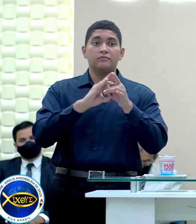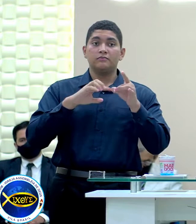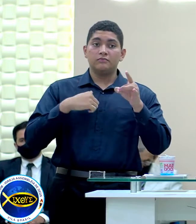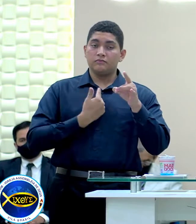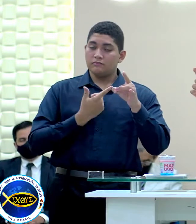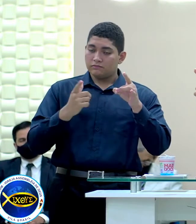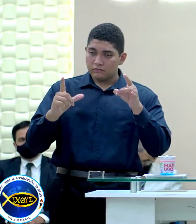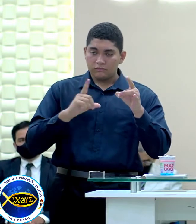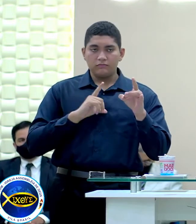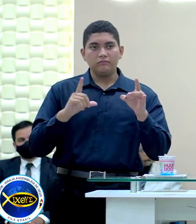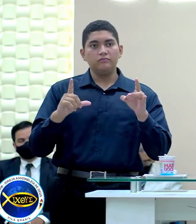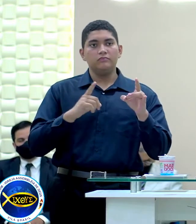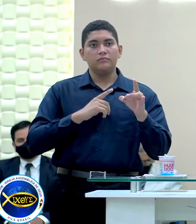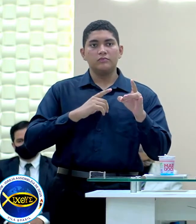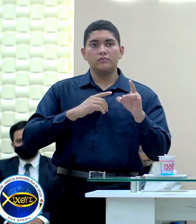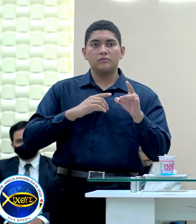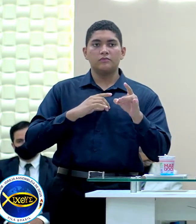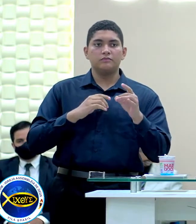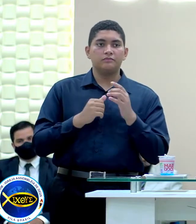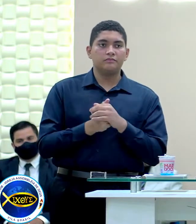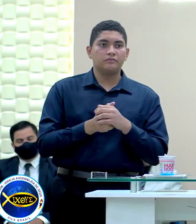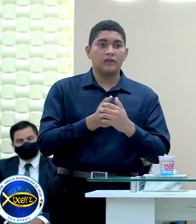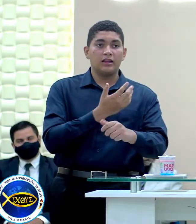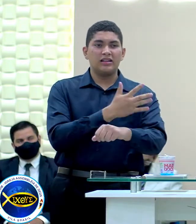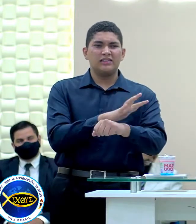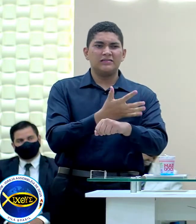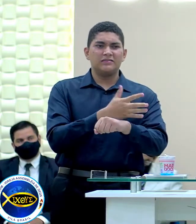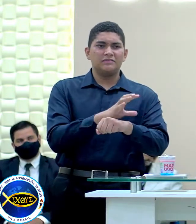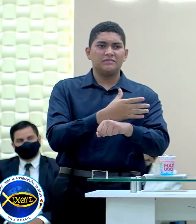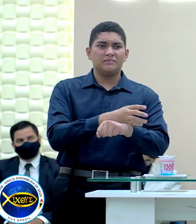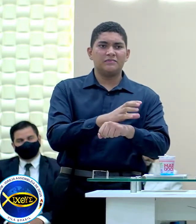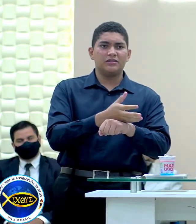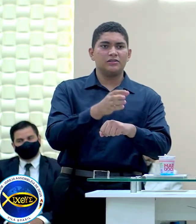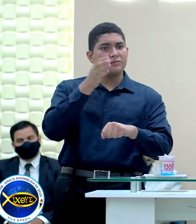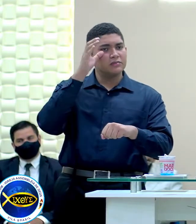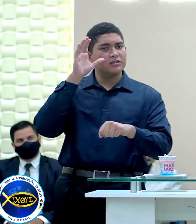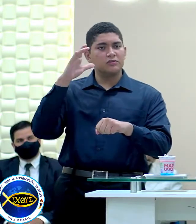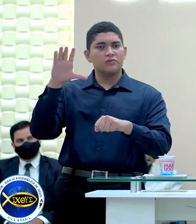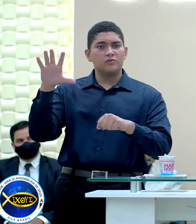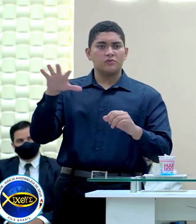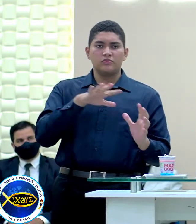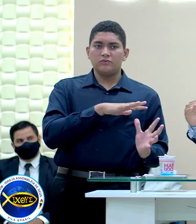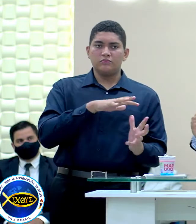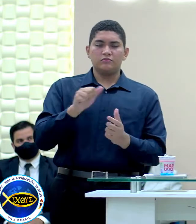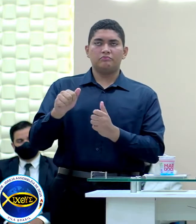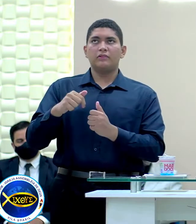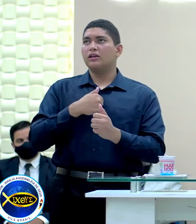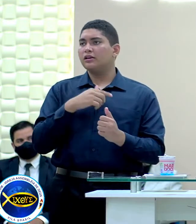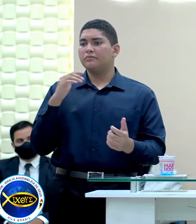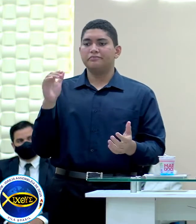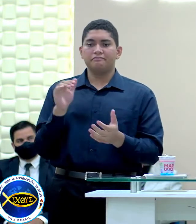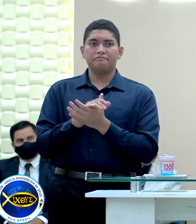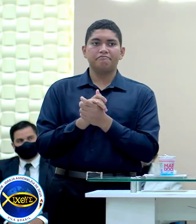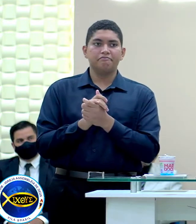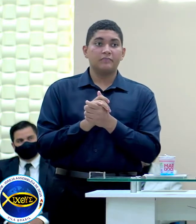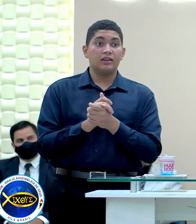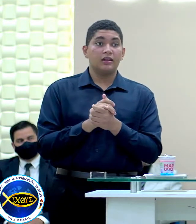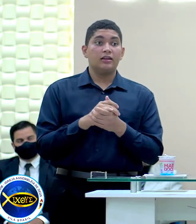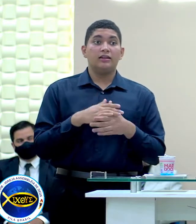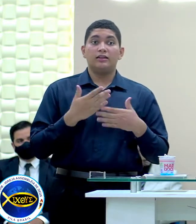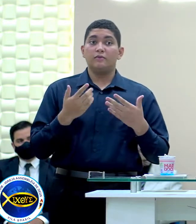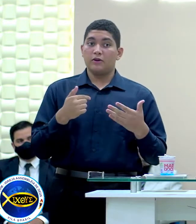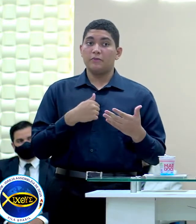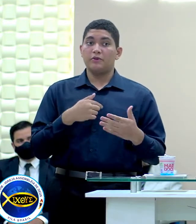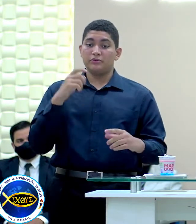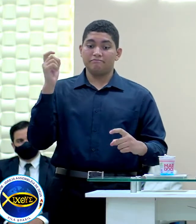fizemos, os costumes mundanos, eles não entram não, eu ainda não casei, então eu posso pular